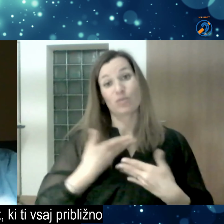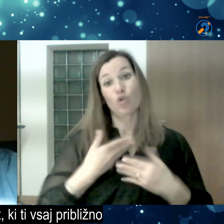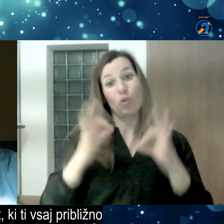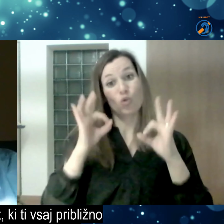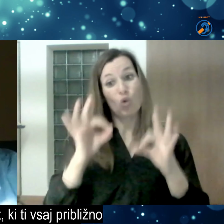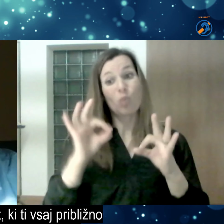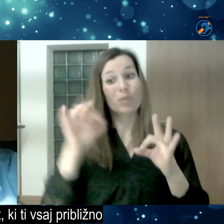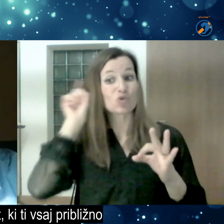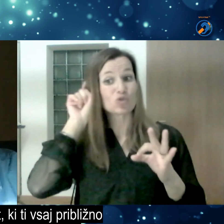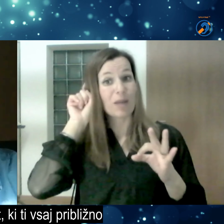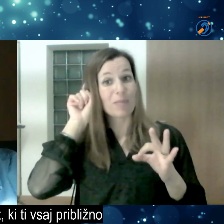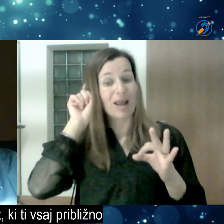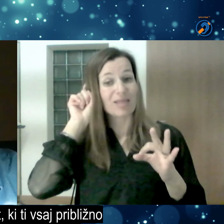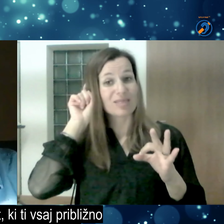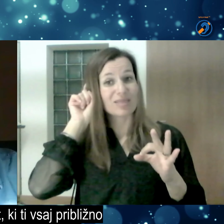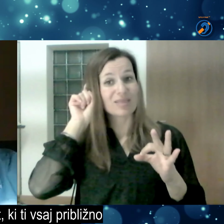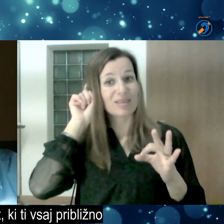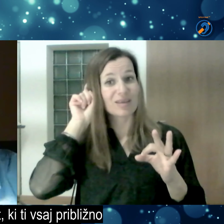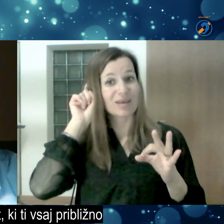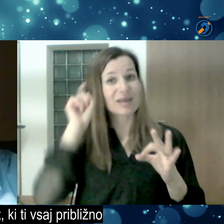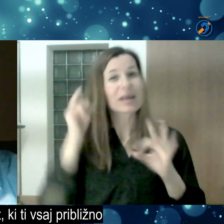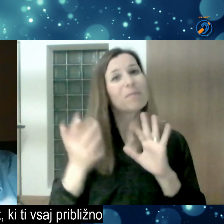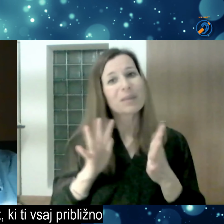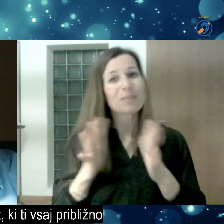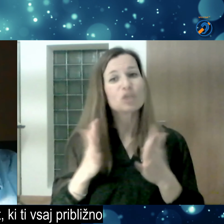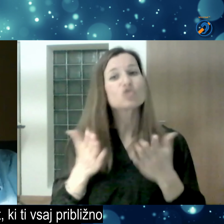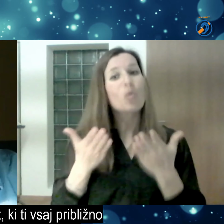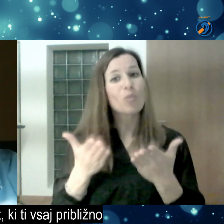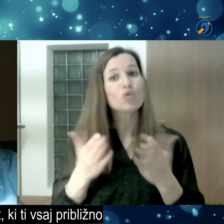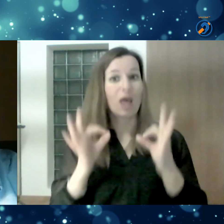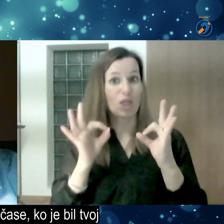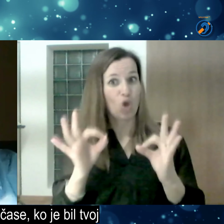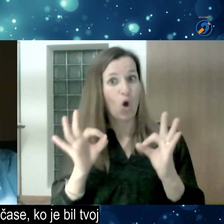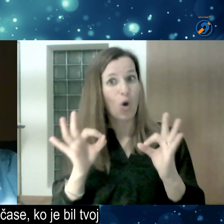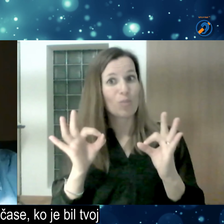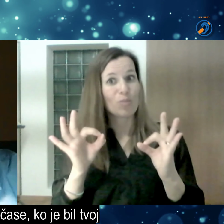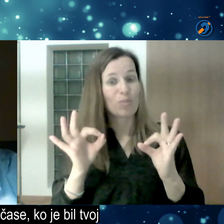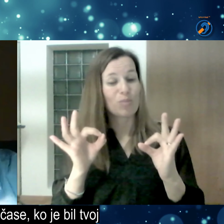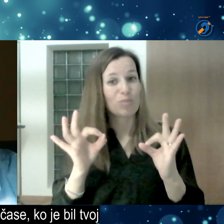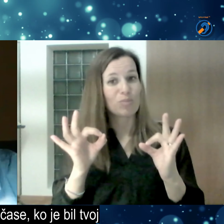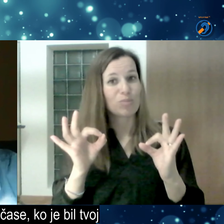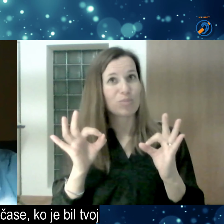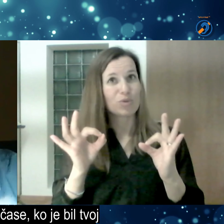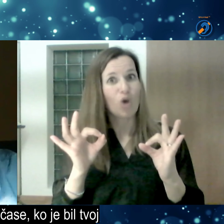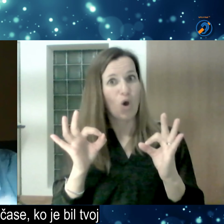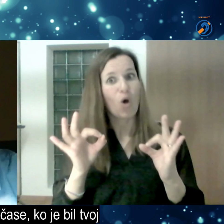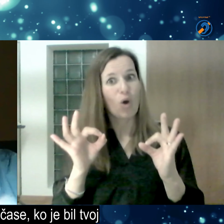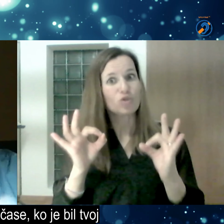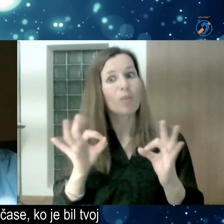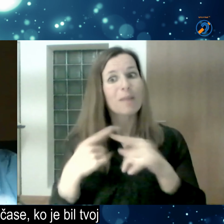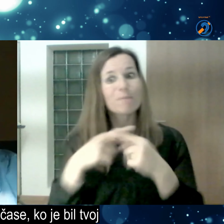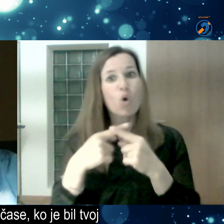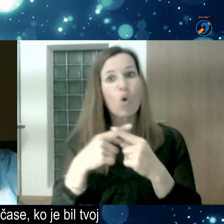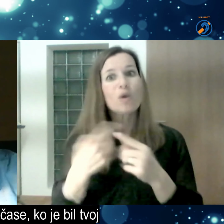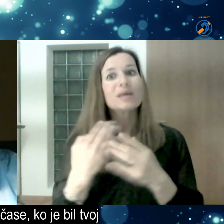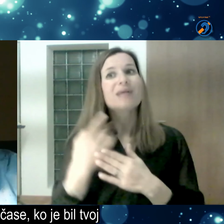aparat, ki ti vsaj približno ponuja dobro izhodišče za vrnitev v čase, ko je bil tvoj sluh še